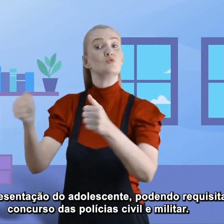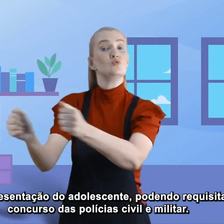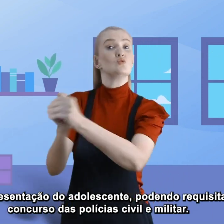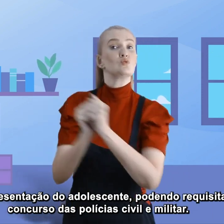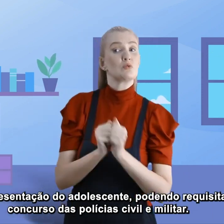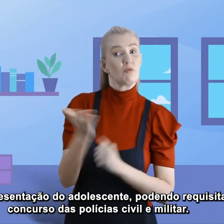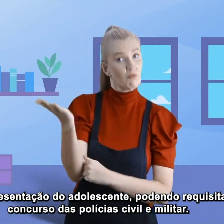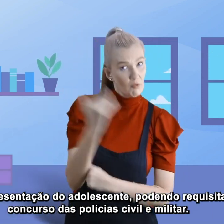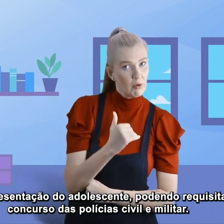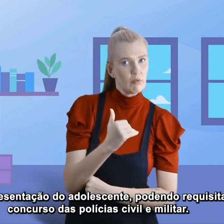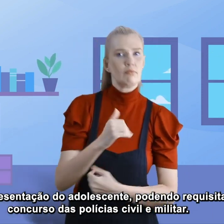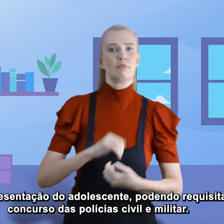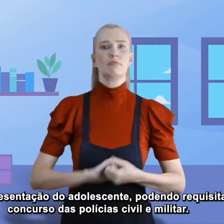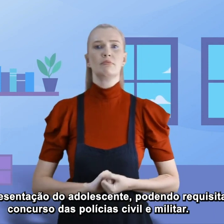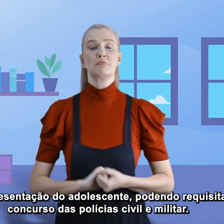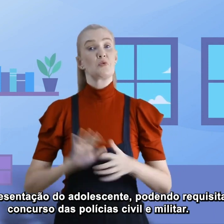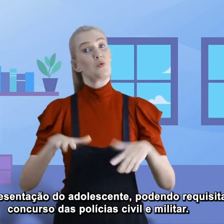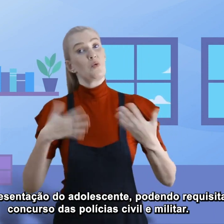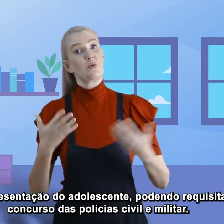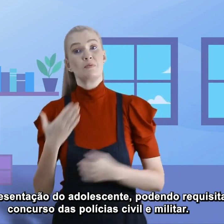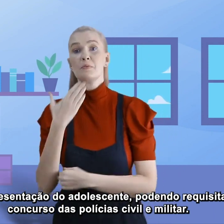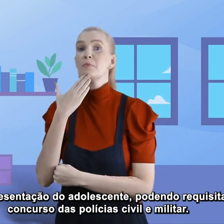polícias civil e militar.